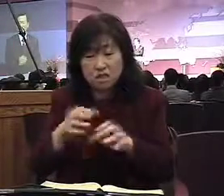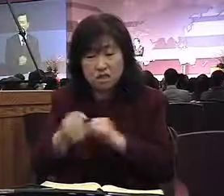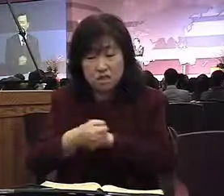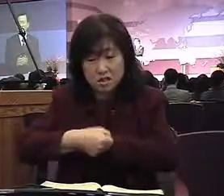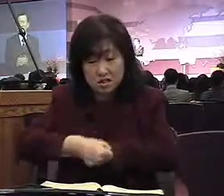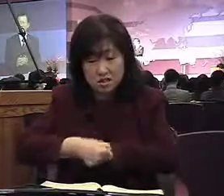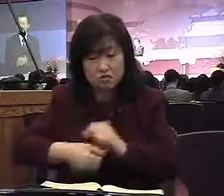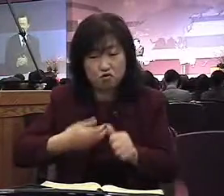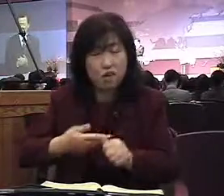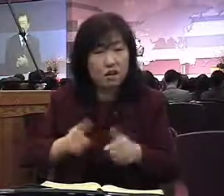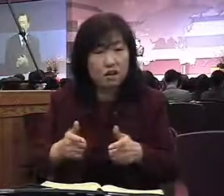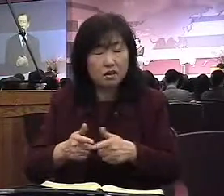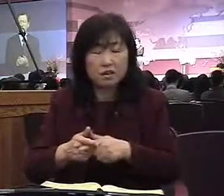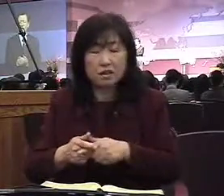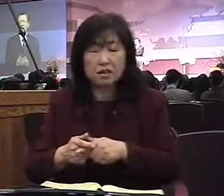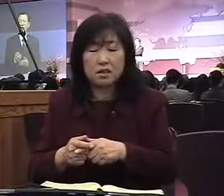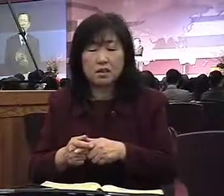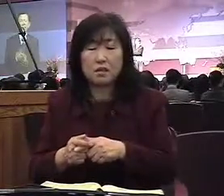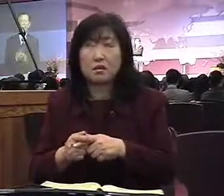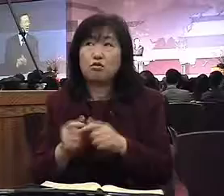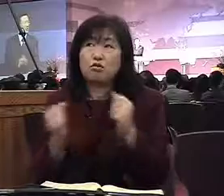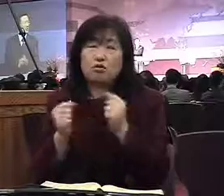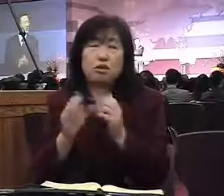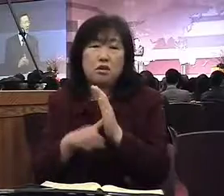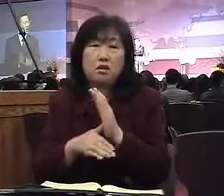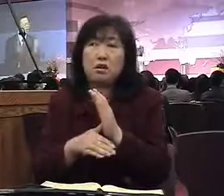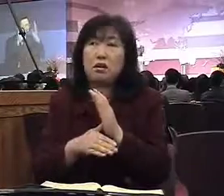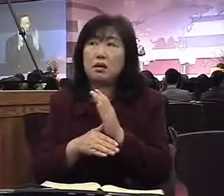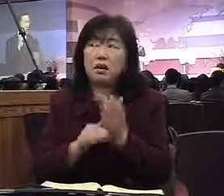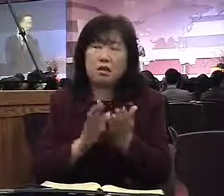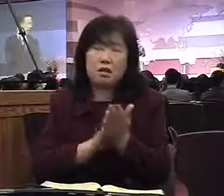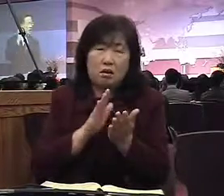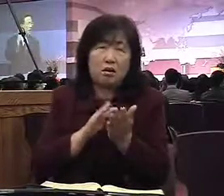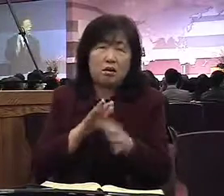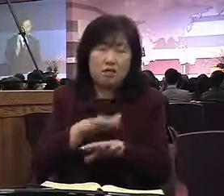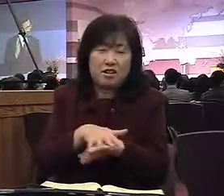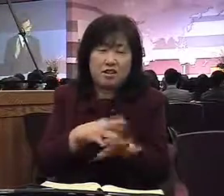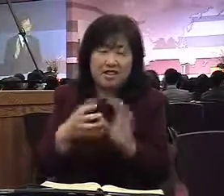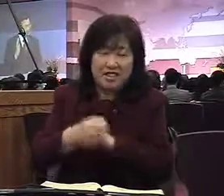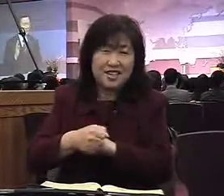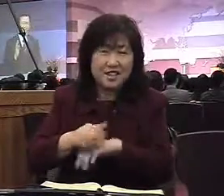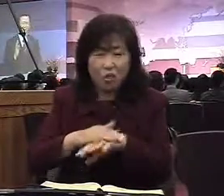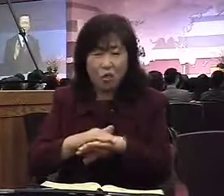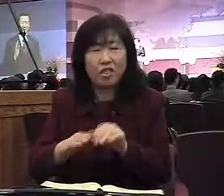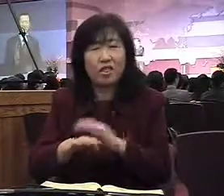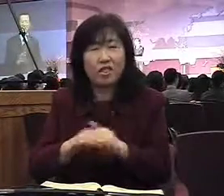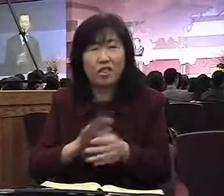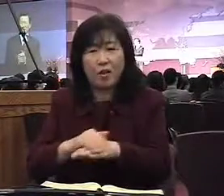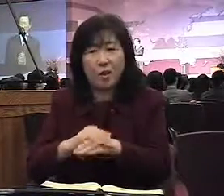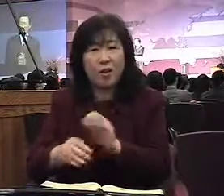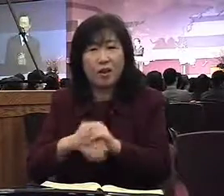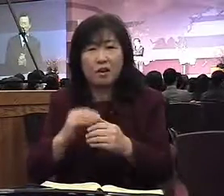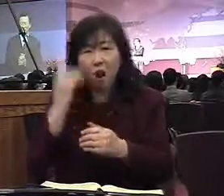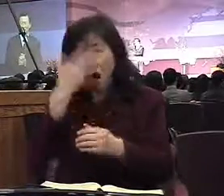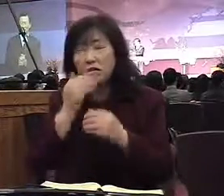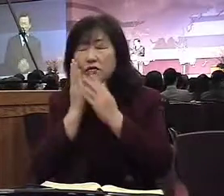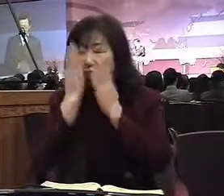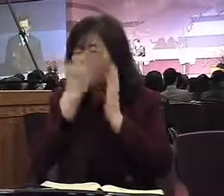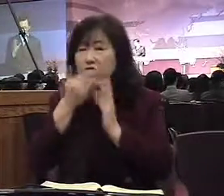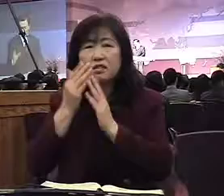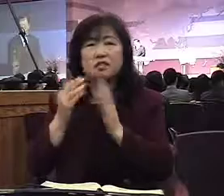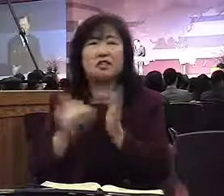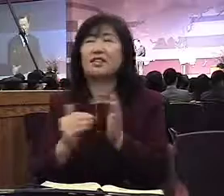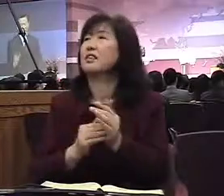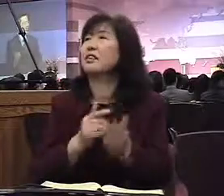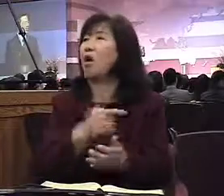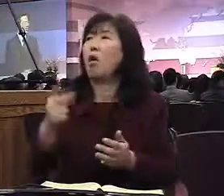밖에 추워 들어갔는데 따끈따끈한 물수건이 있어요. 그거 손만 닦아요? 얼굴 닦고 목 닦고 너무 따뜻하고 좋아요.